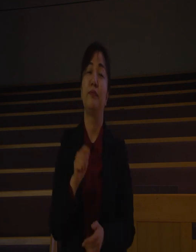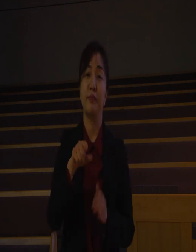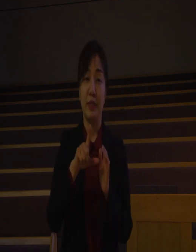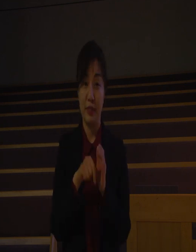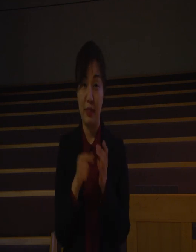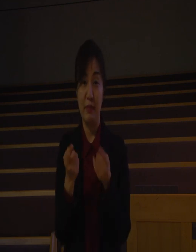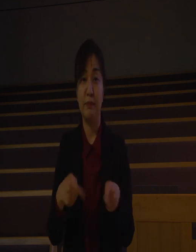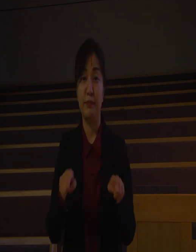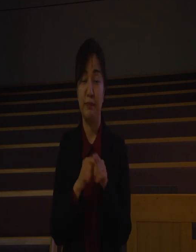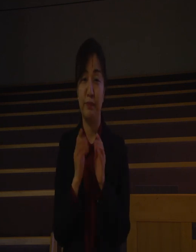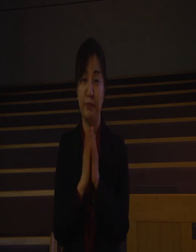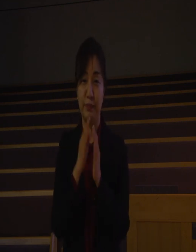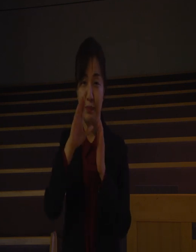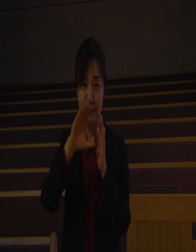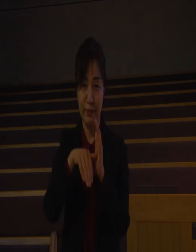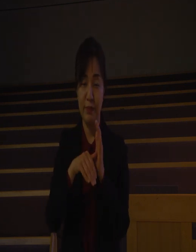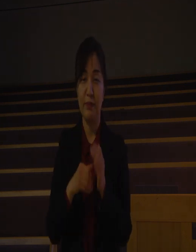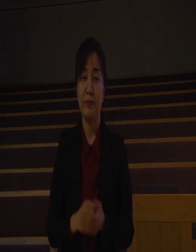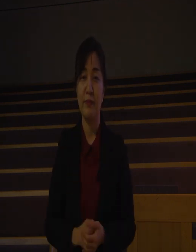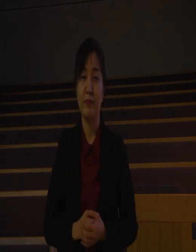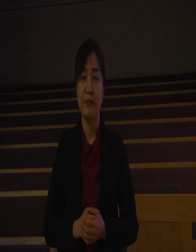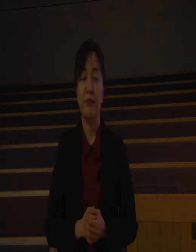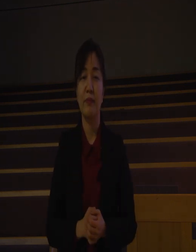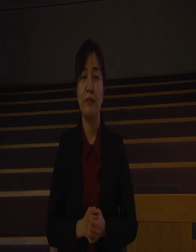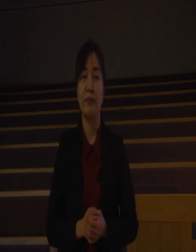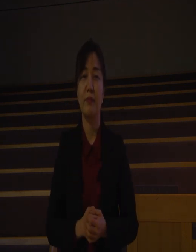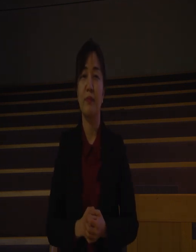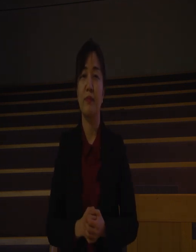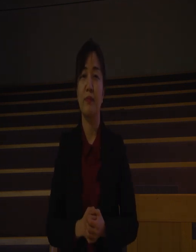맞이하네. 이 시간 우리 함께 기도할 때에